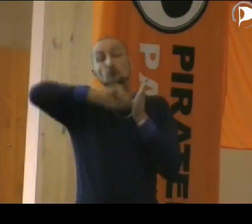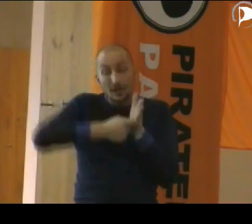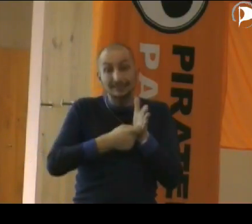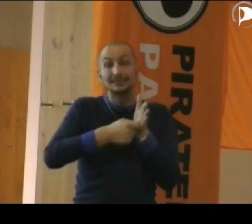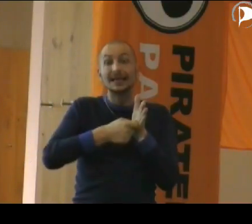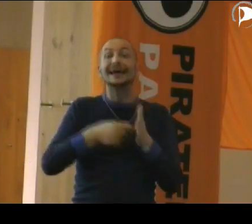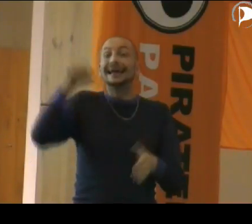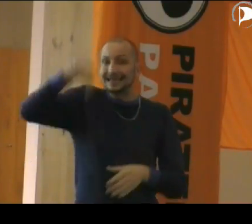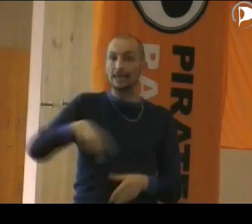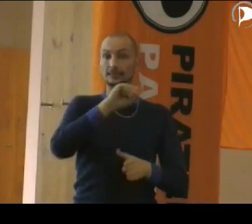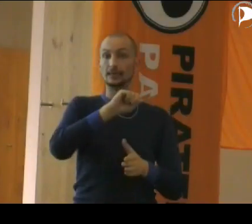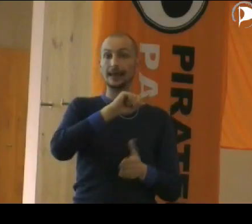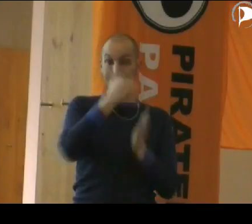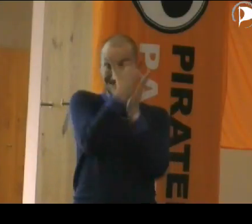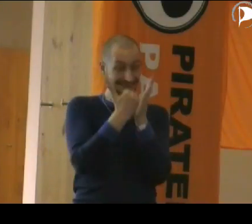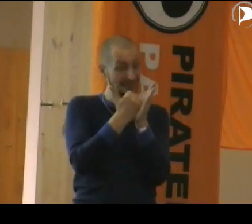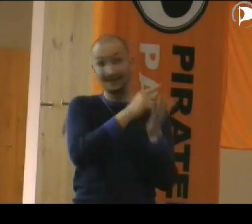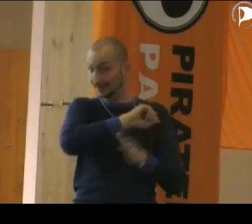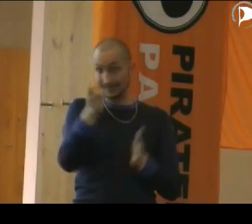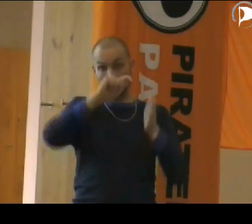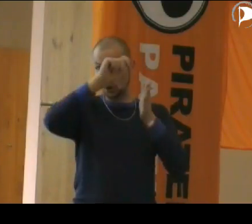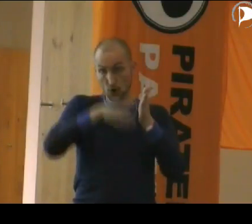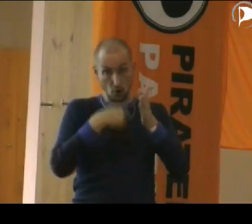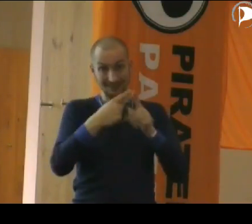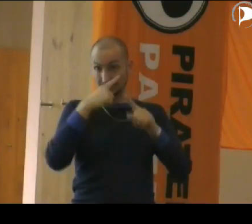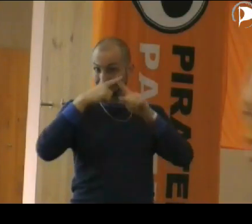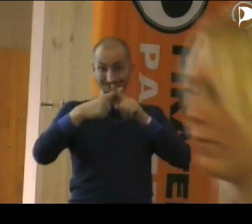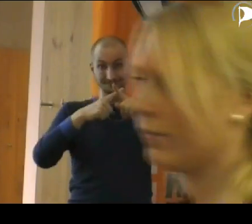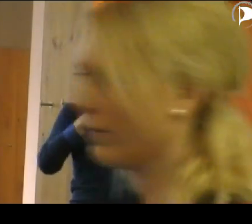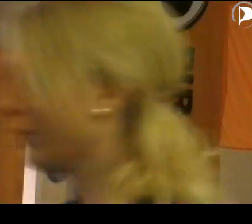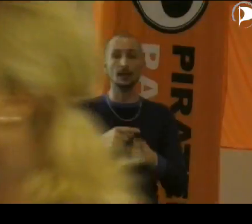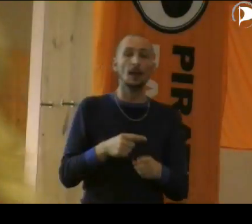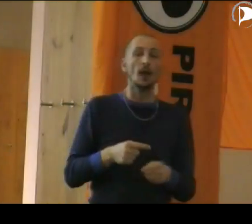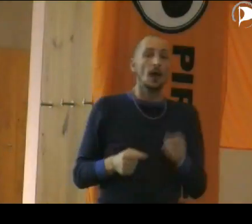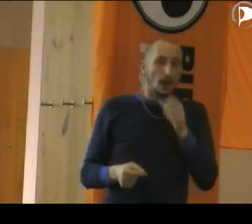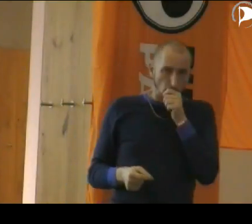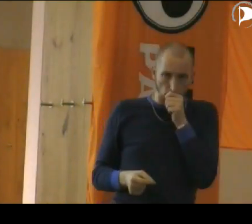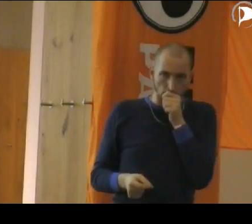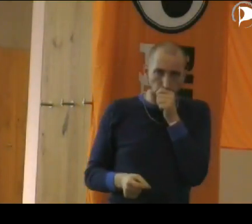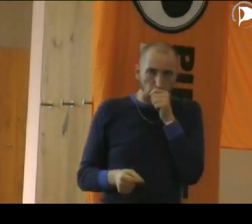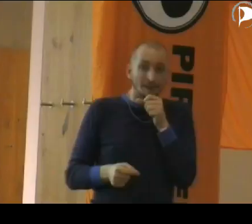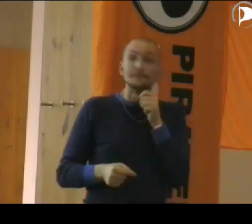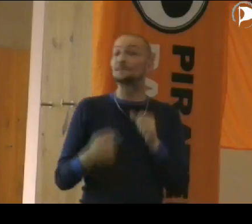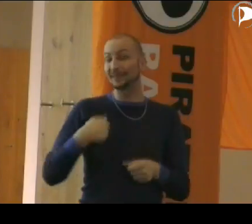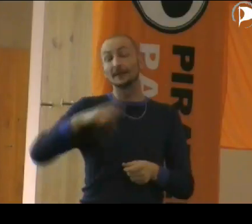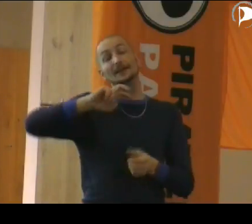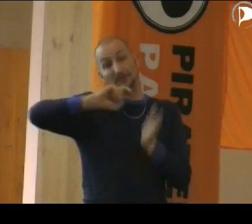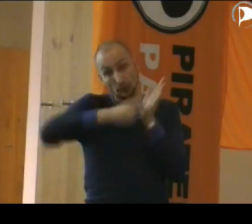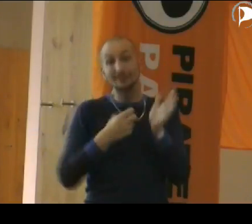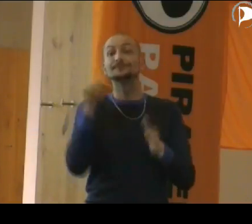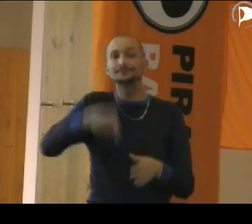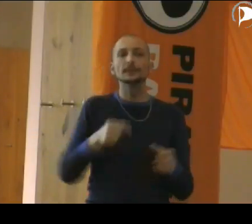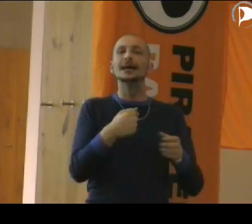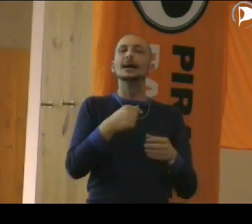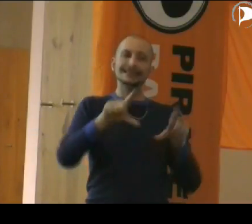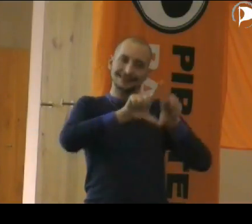ankommt erst wenn ich die kandidatenliste geschlossen haben wir glauben ist noch einmal etwas bieten die stiftsallee erhaltet